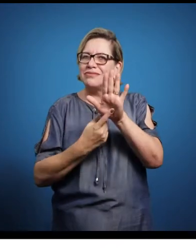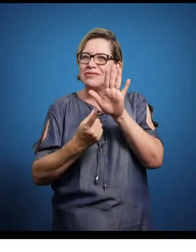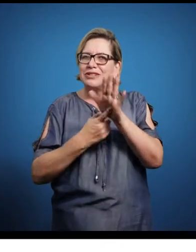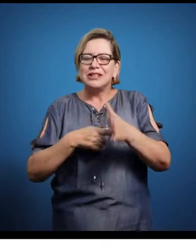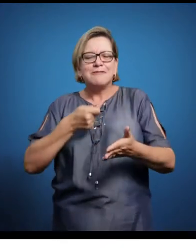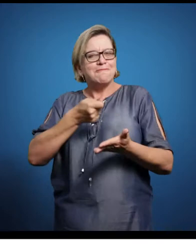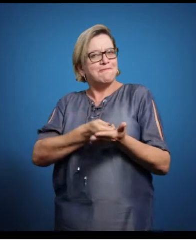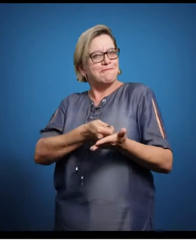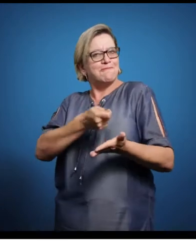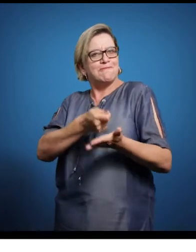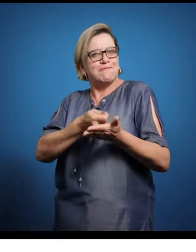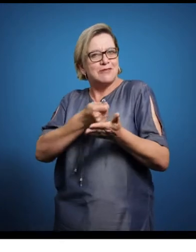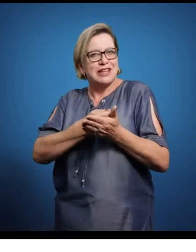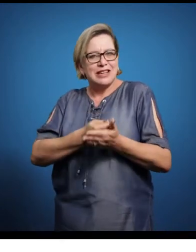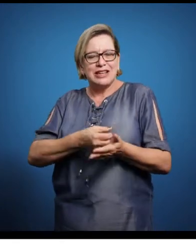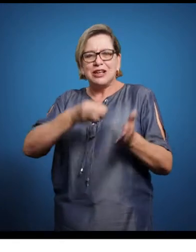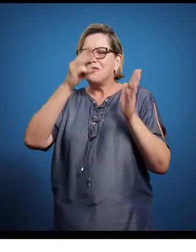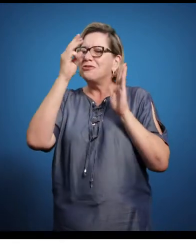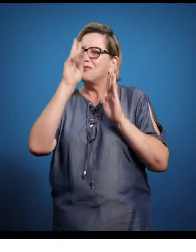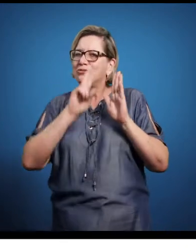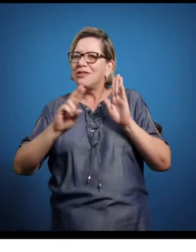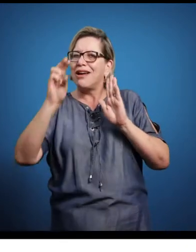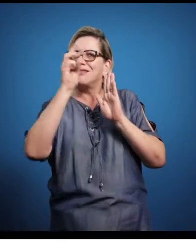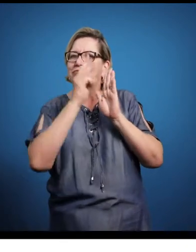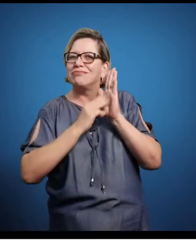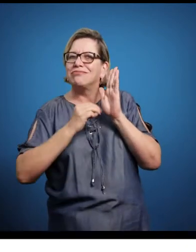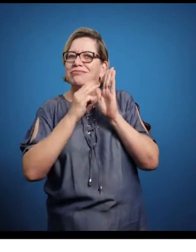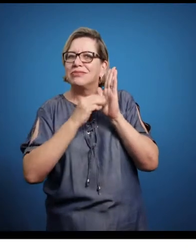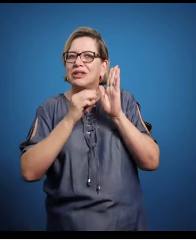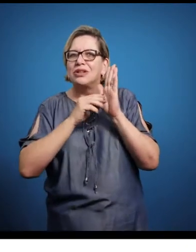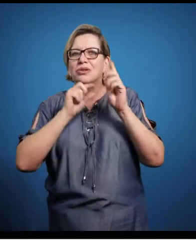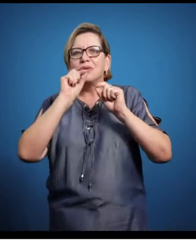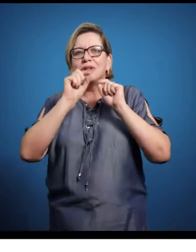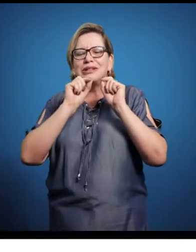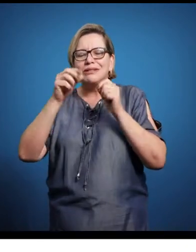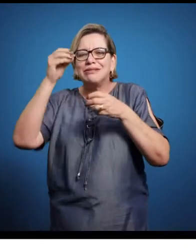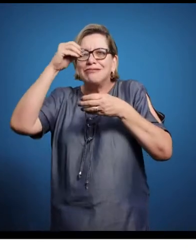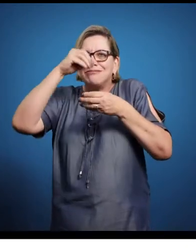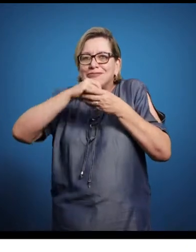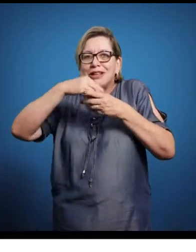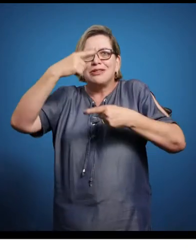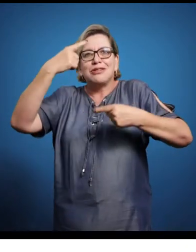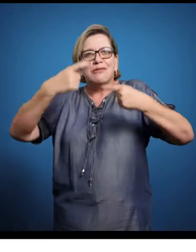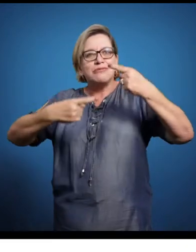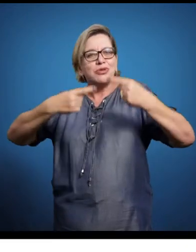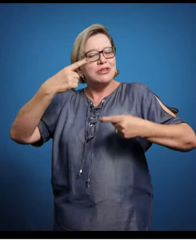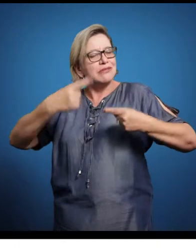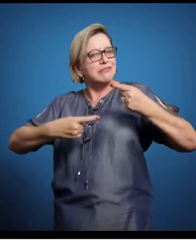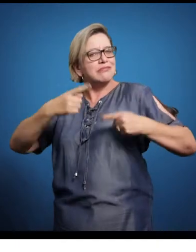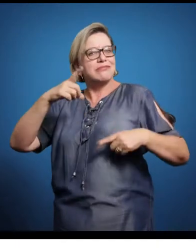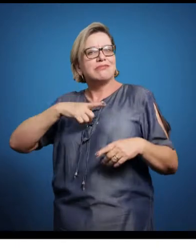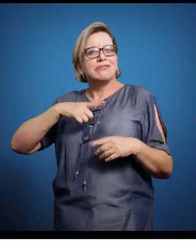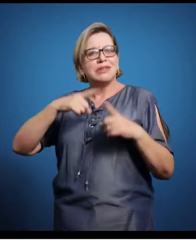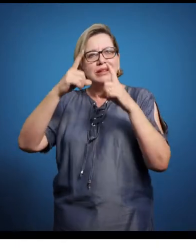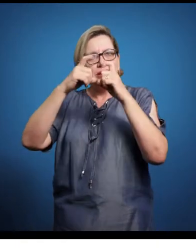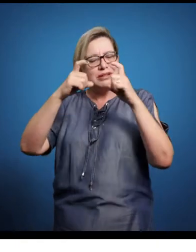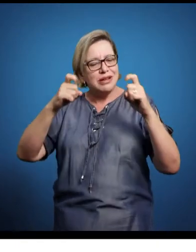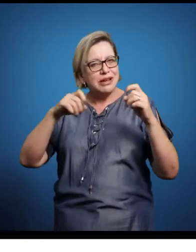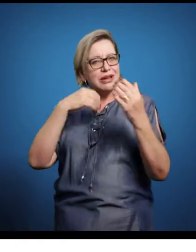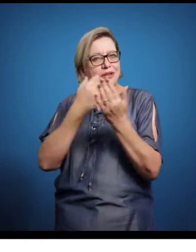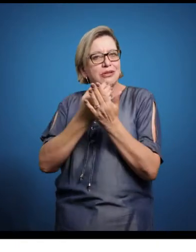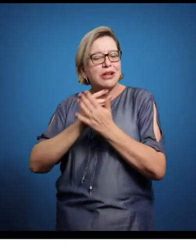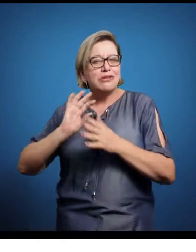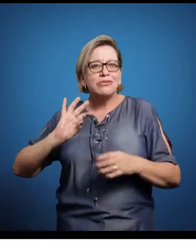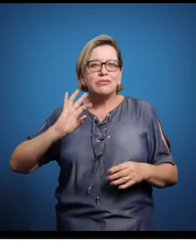rigorosamente de forma metodológica o que a deficiência na política seja analisar os fenômenos políticos